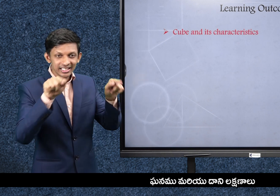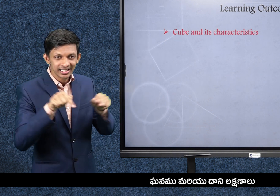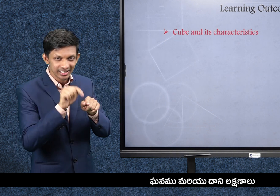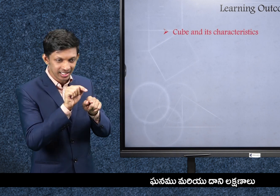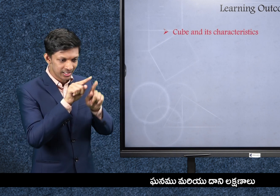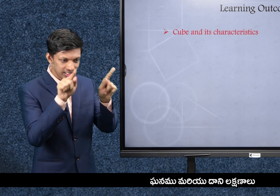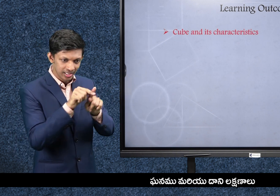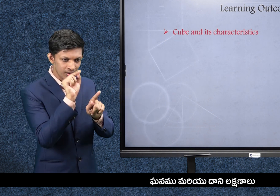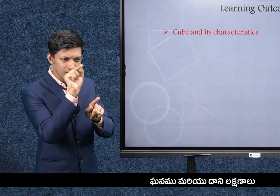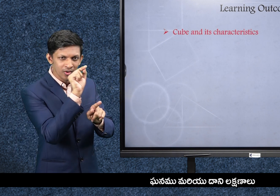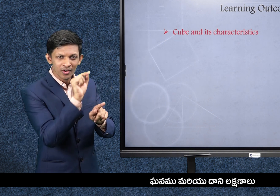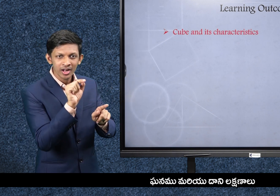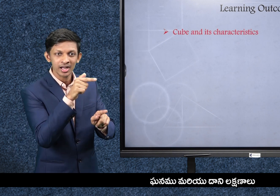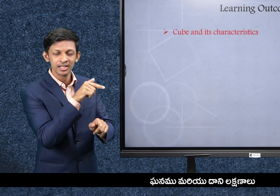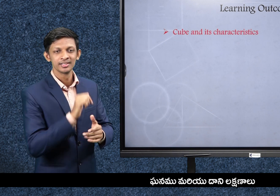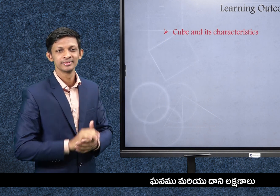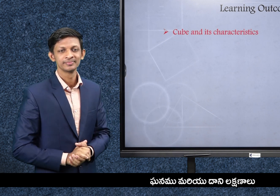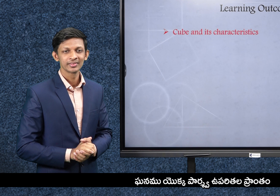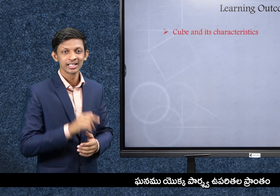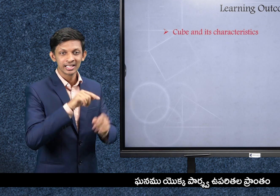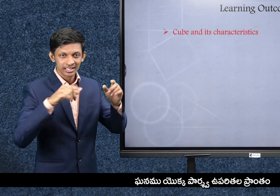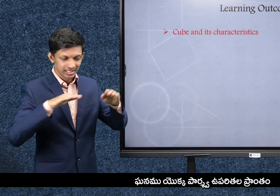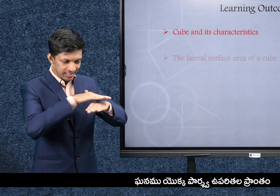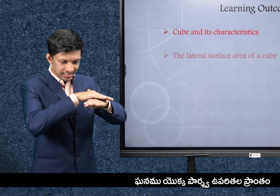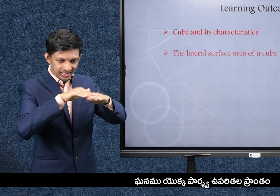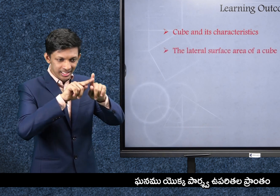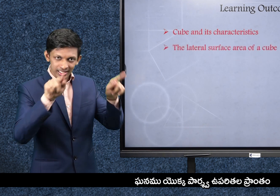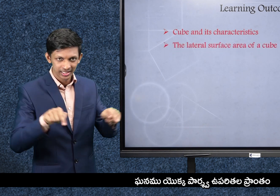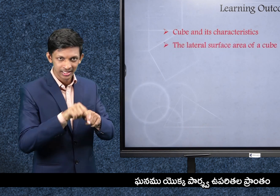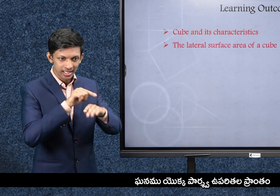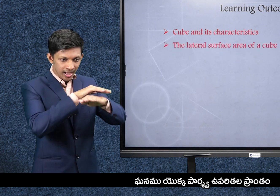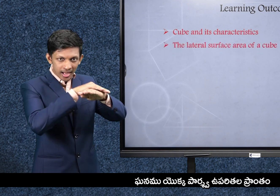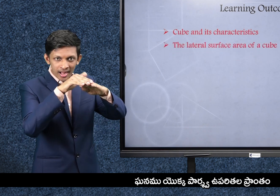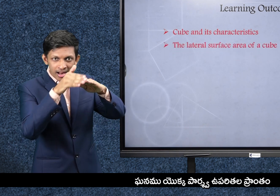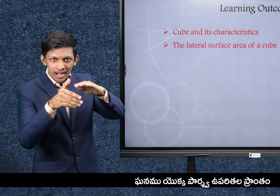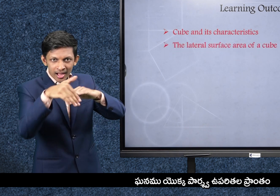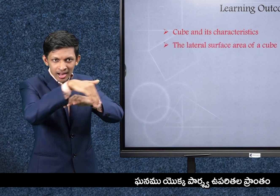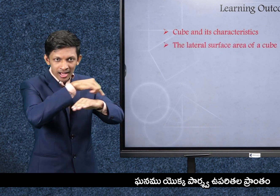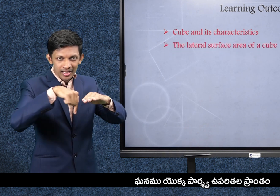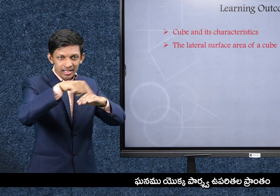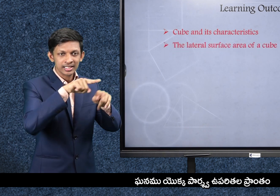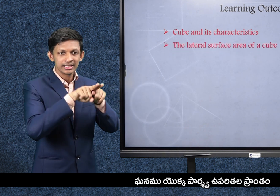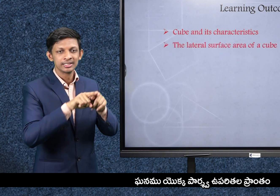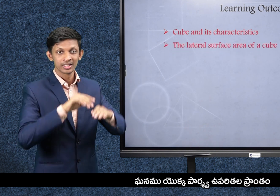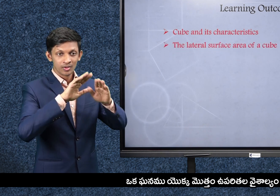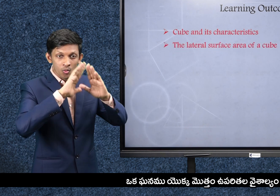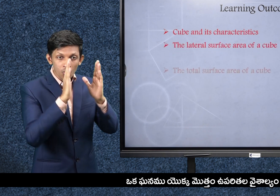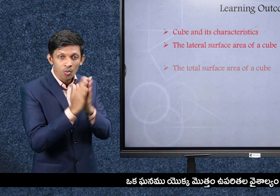ఘనము మరియు దాని లక్షణాలు, ఘనము యొక్క పార్శ్వ ఉపరితల ప్రాంతం, ఒక ఘనము